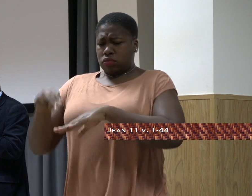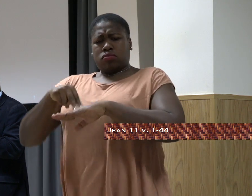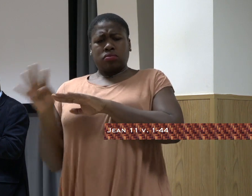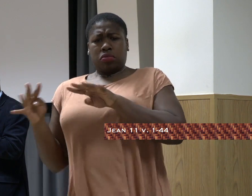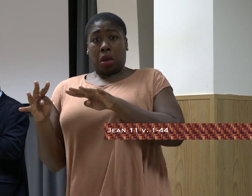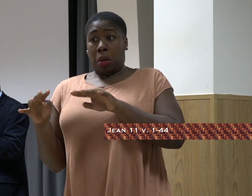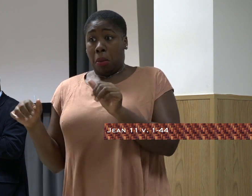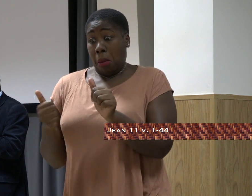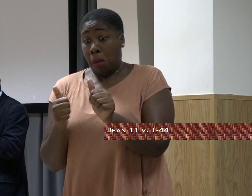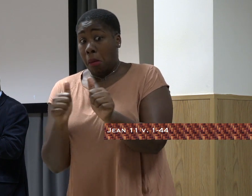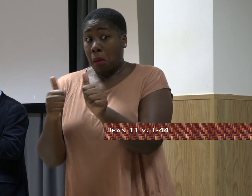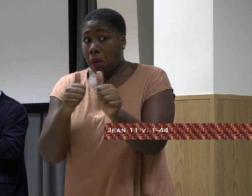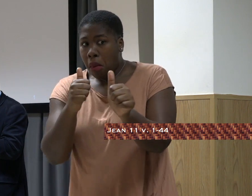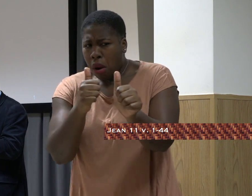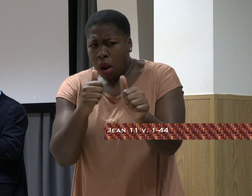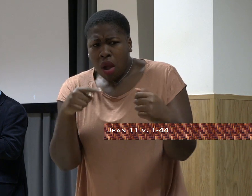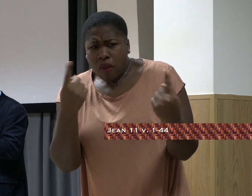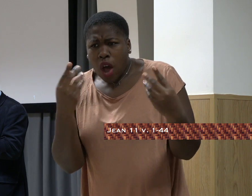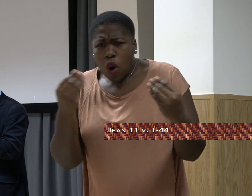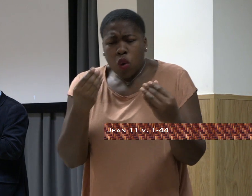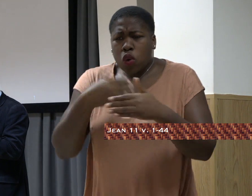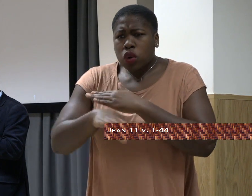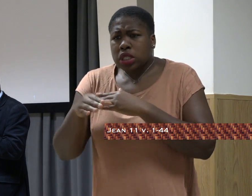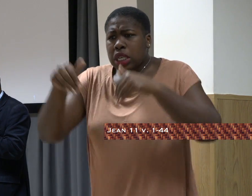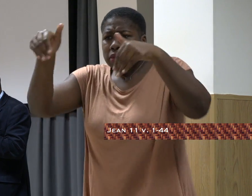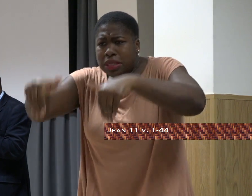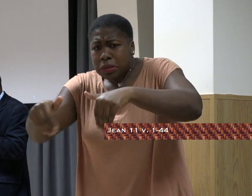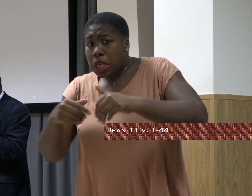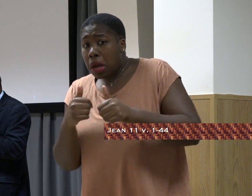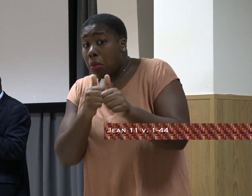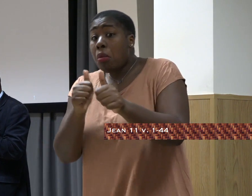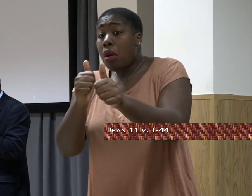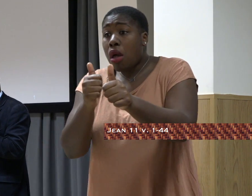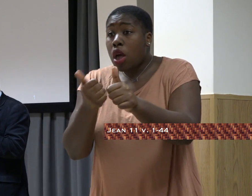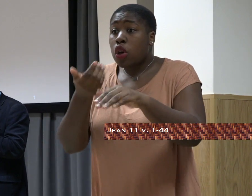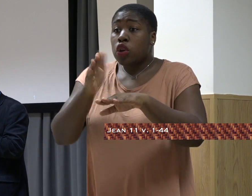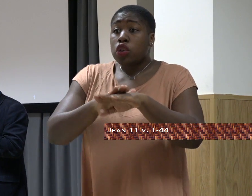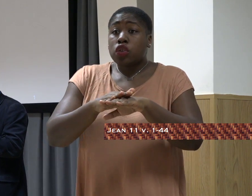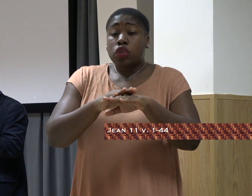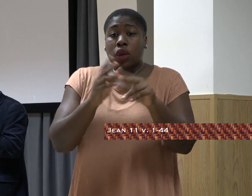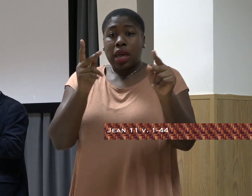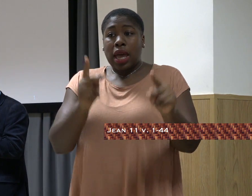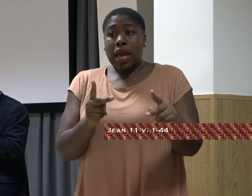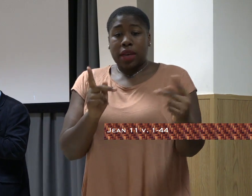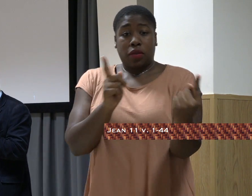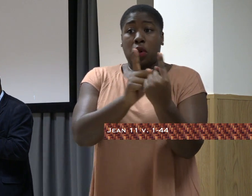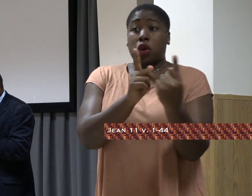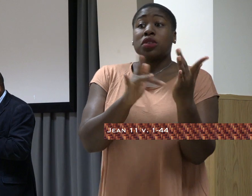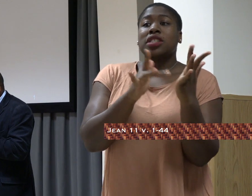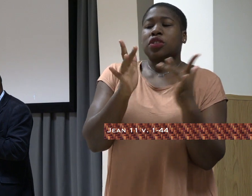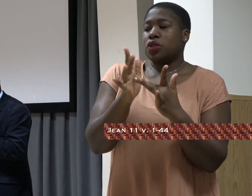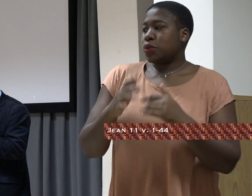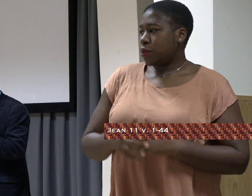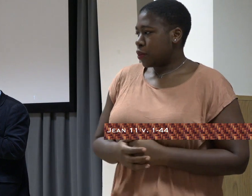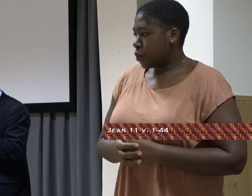la suivirent, disant, elle va au sépulcre pour y pleurer. Lorsque Marie fut arrivée là où était Jésus